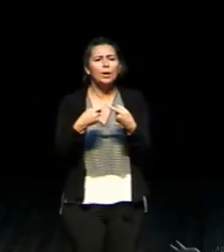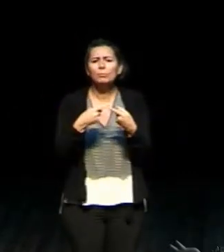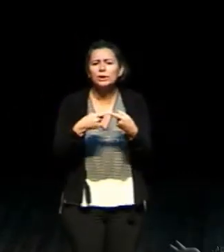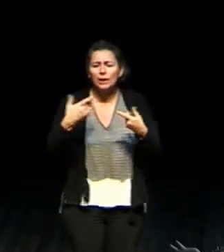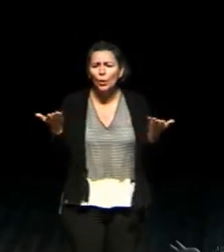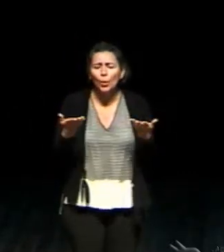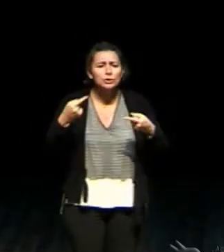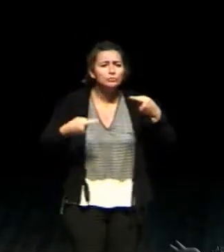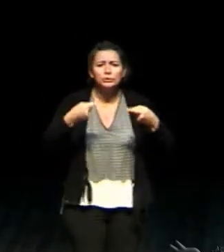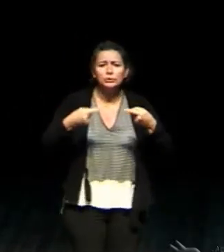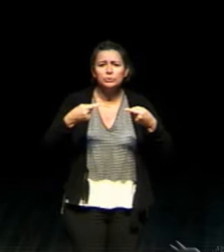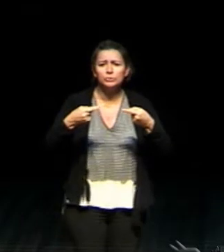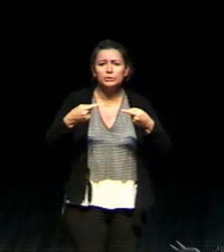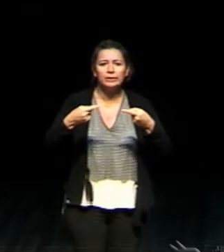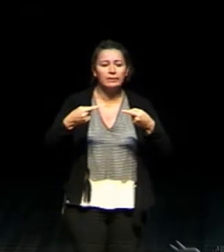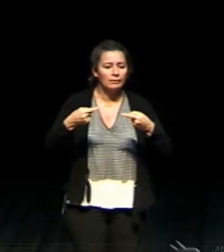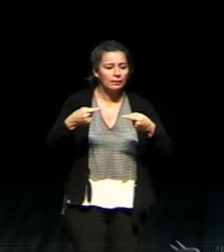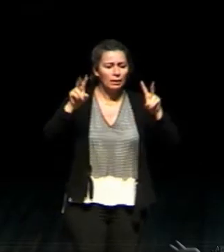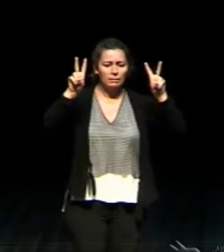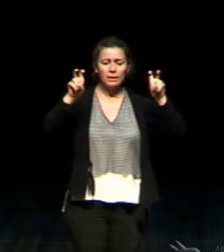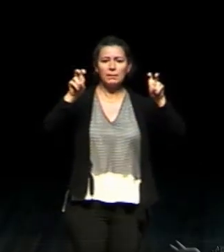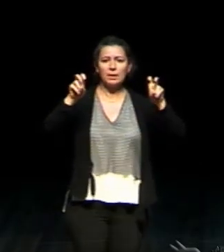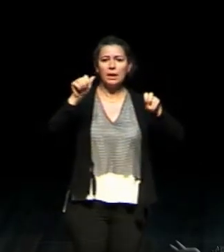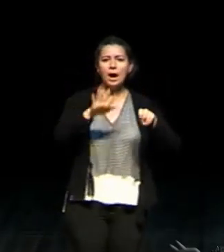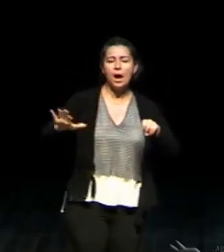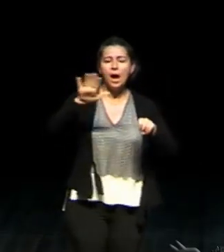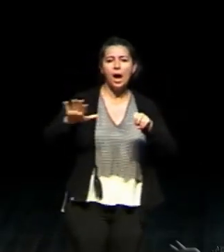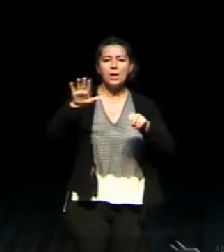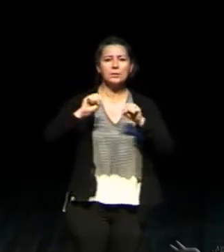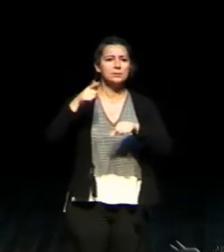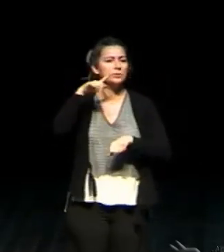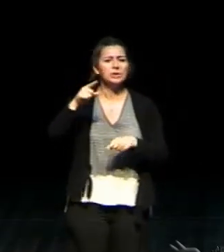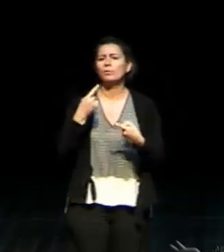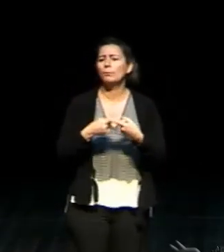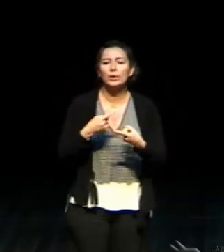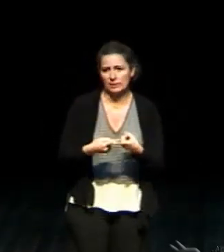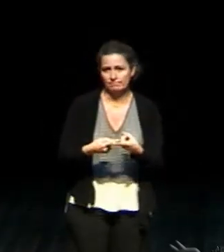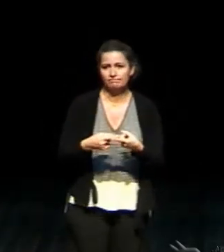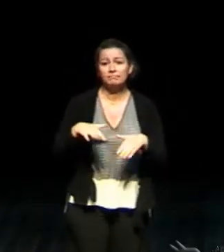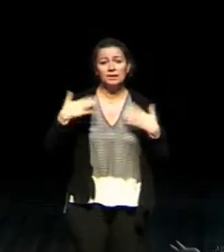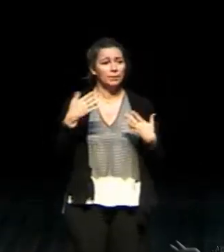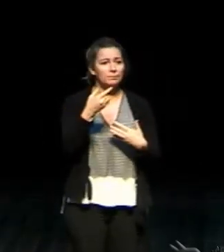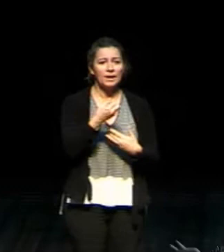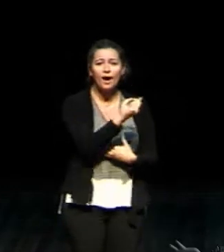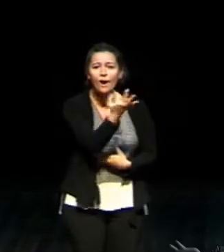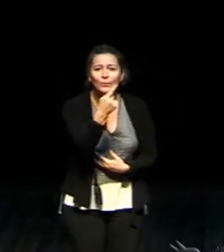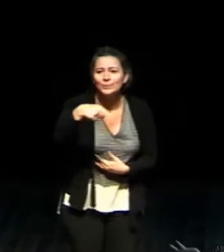Letras Libras, licenciatura. A partir do momento que começamos a discutir as